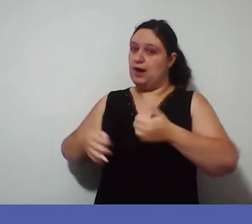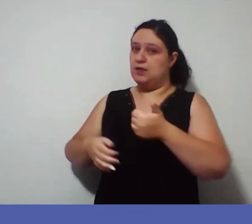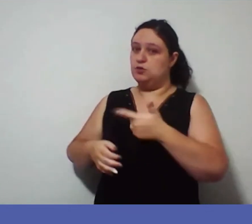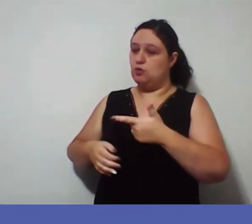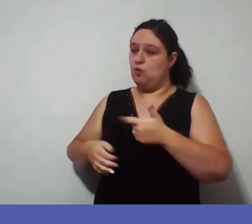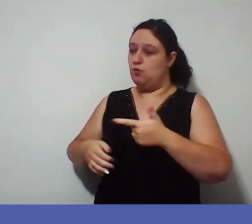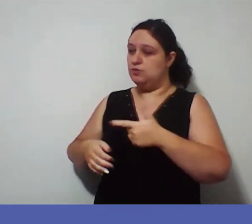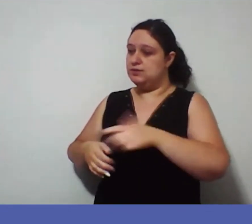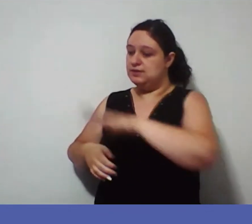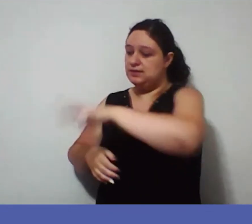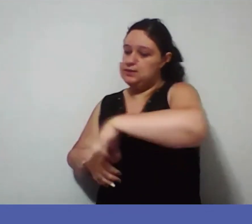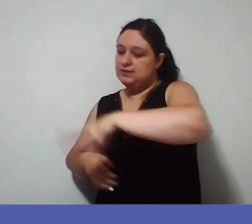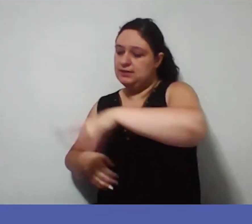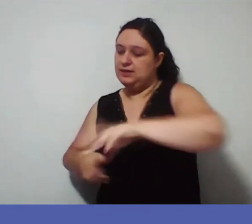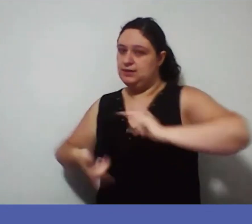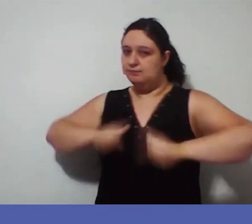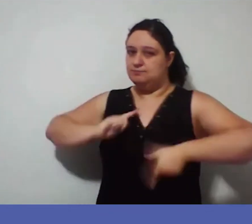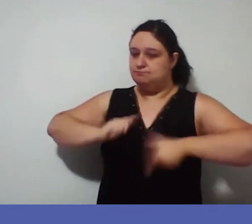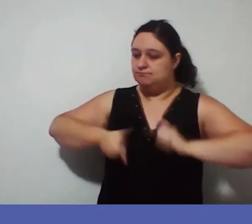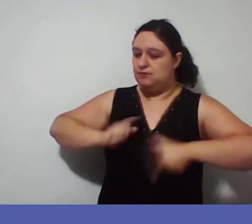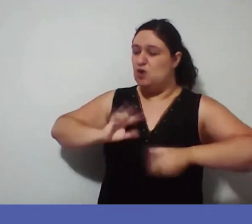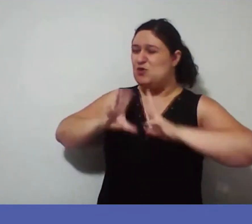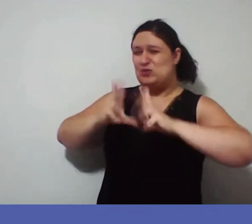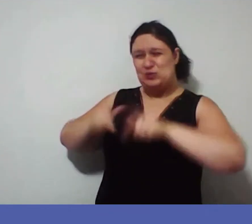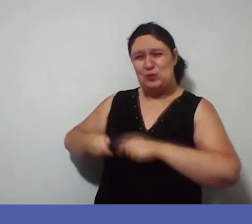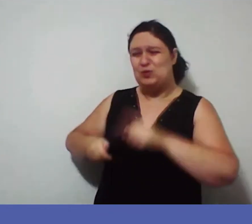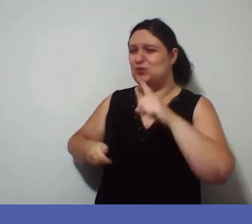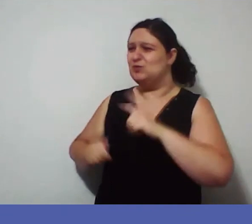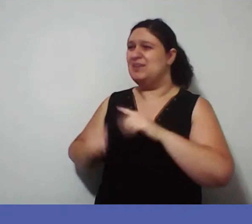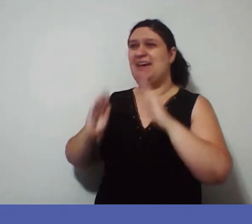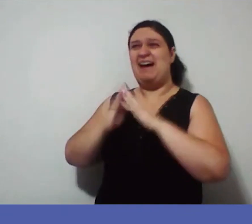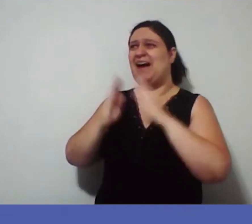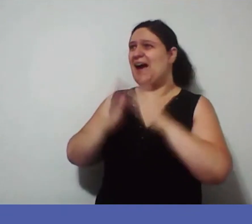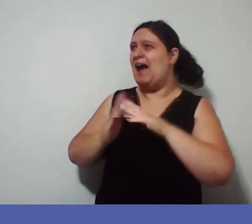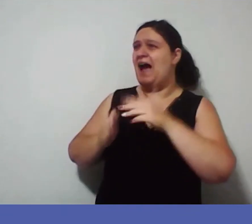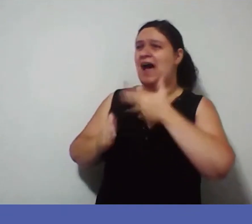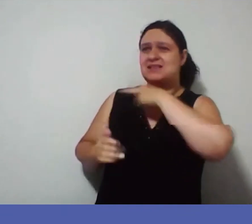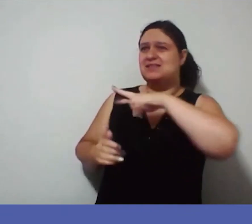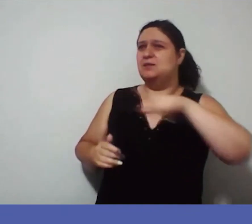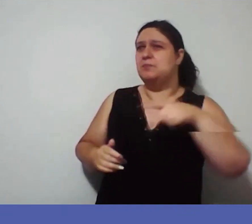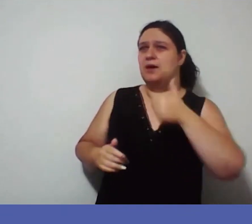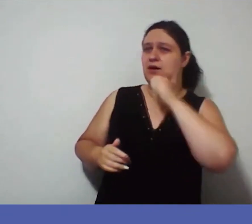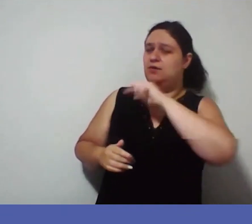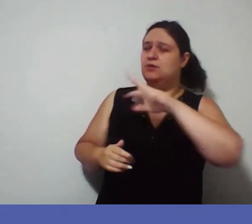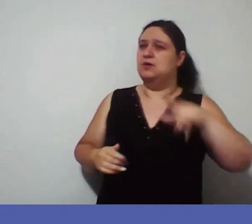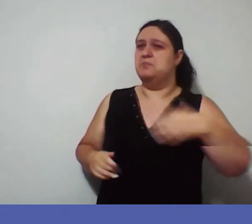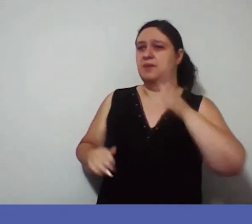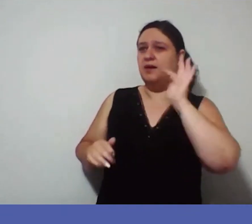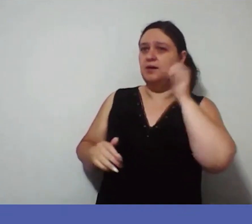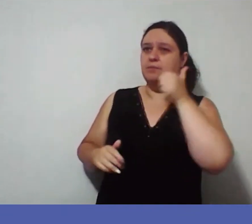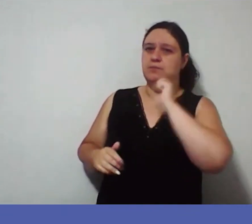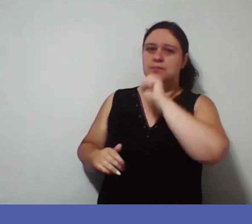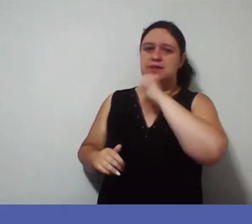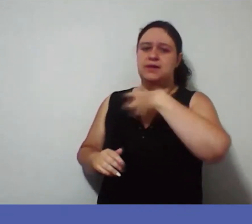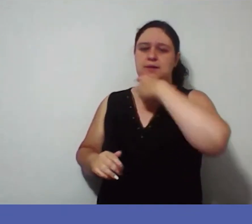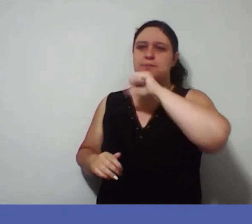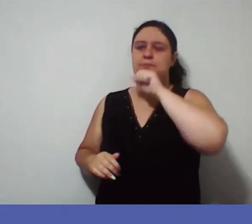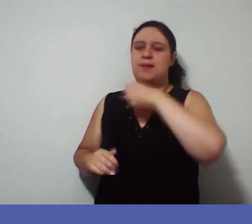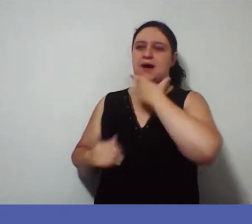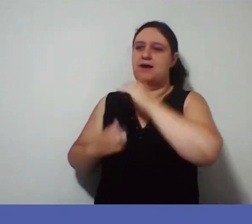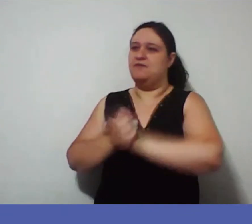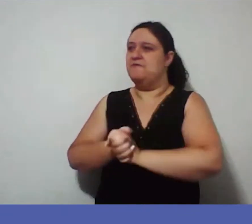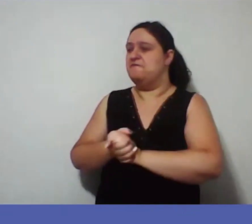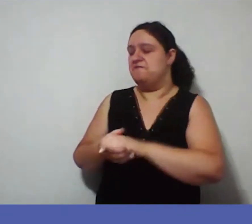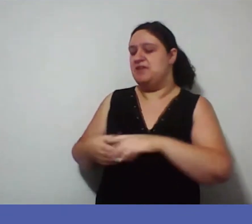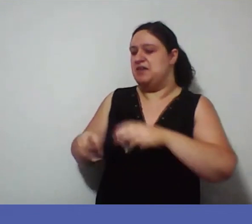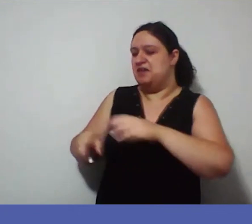que tiver deixado casas, ou irmãos, ou irmãs, ou pai, ou mãe, ou mulher, ou filhos, ou campos, por causa